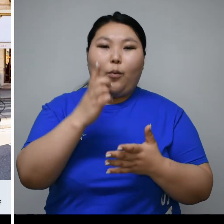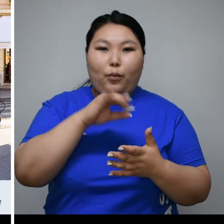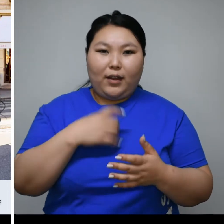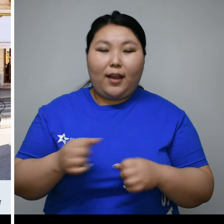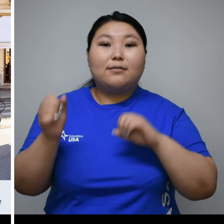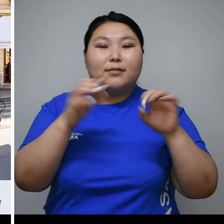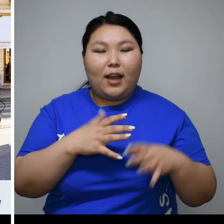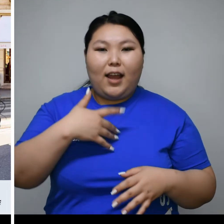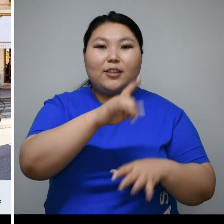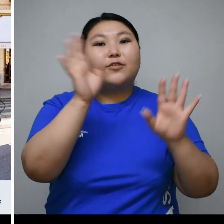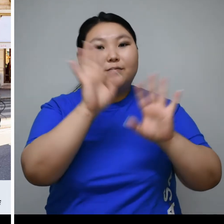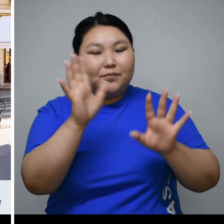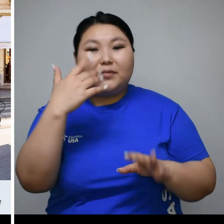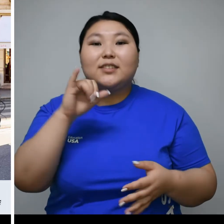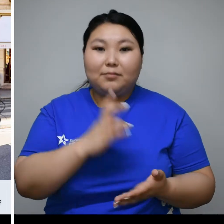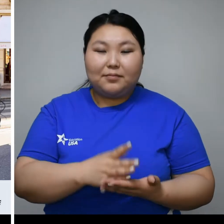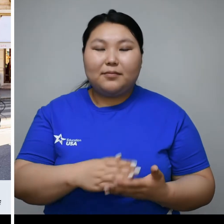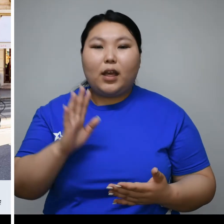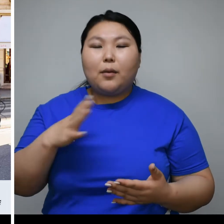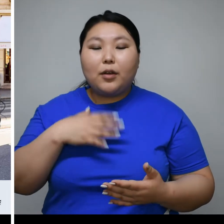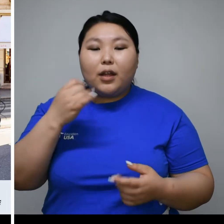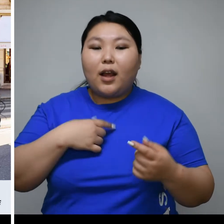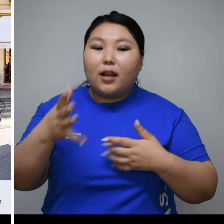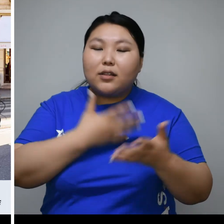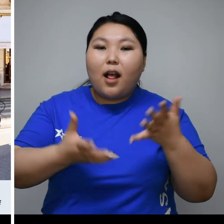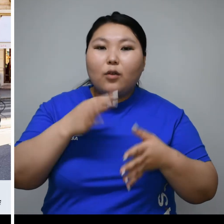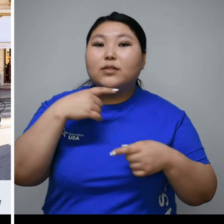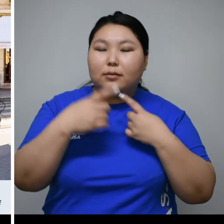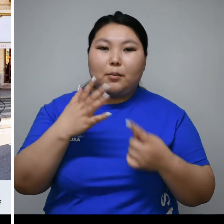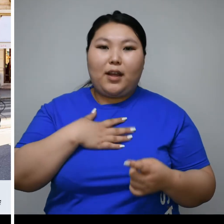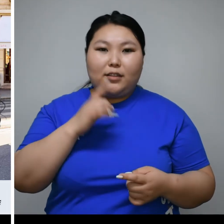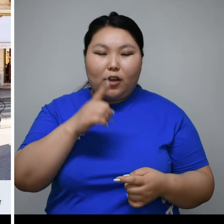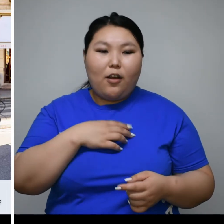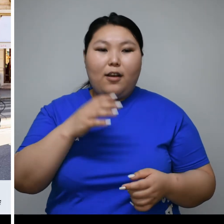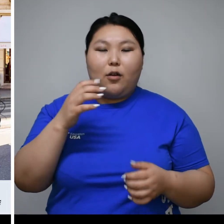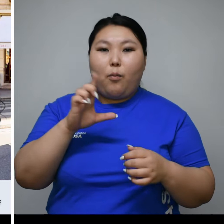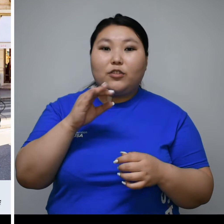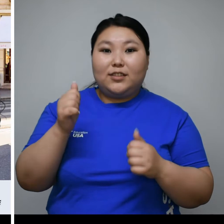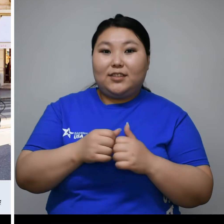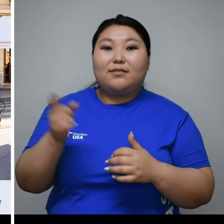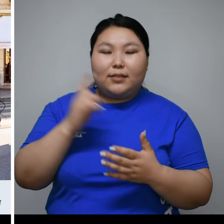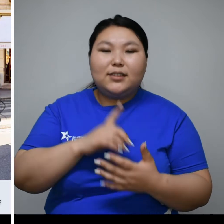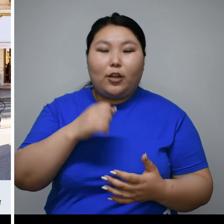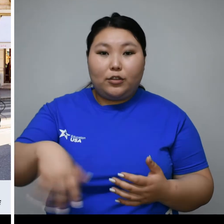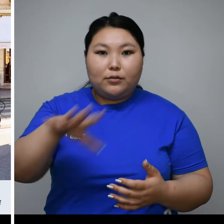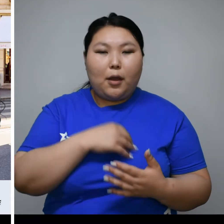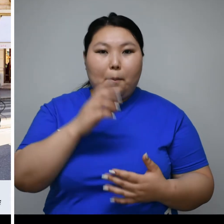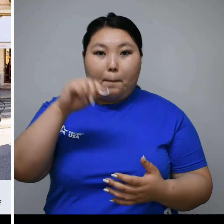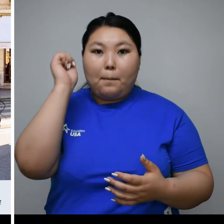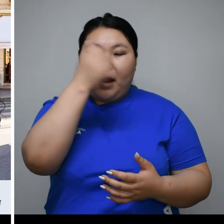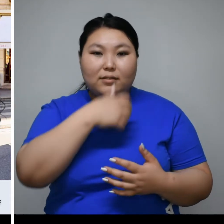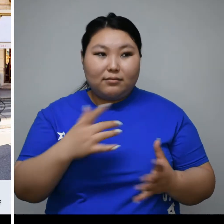дээр аваачаад одоо гаргаж өгч ирсэн байгаа. За, тэгтээ юу гэж ярьжсэн бэ гэхээр манай нэг Босниагаас ирсэн найз. За, одоо